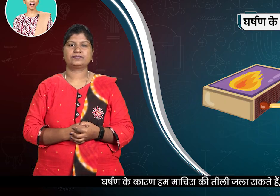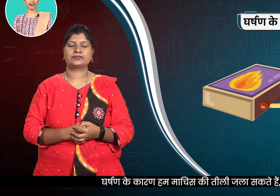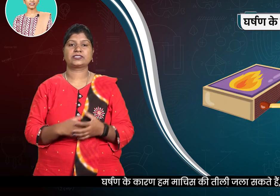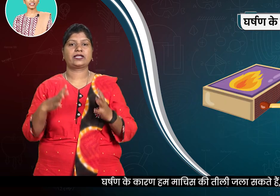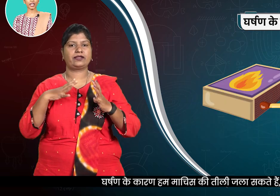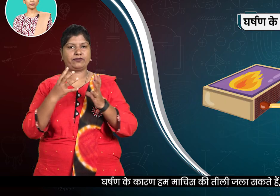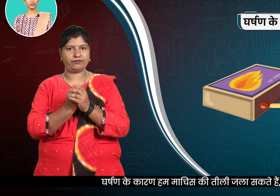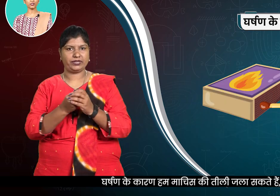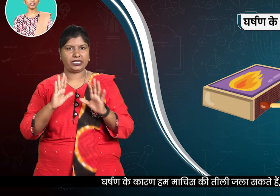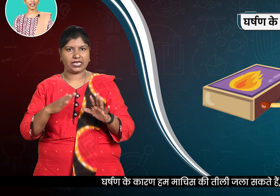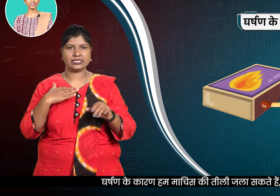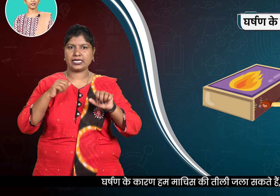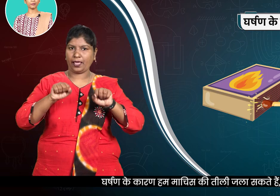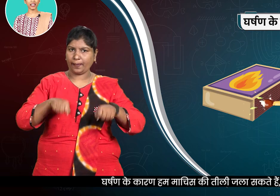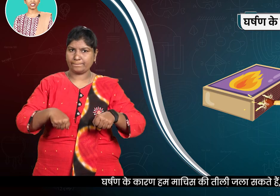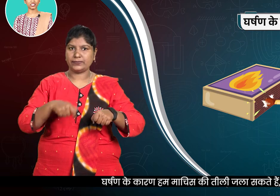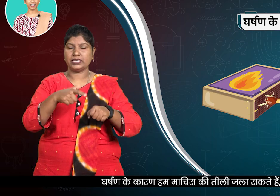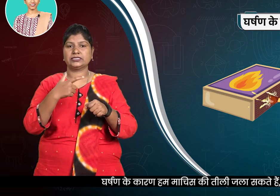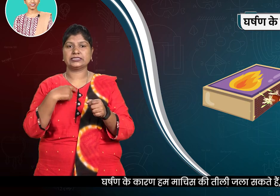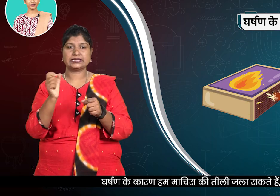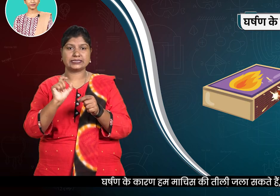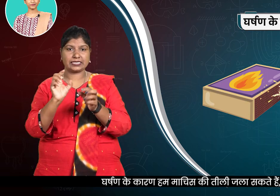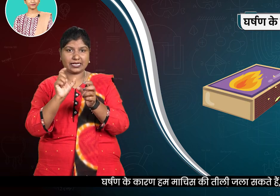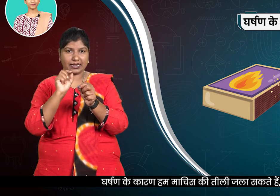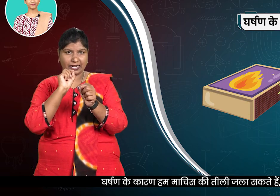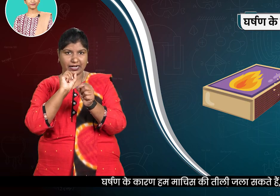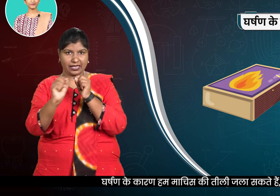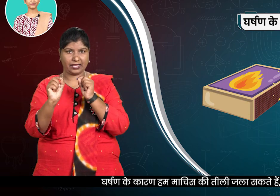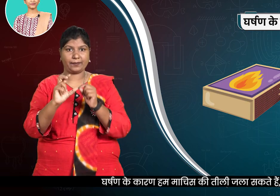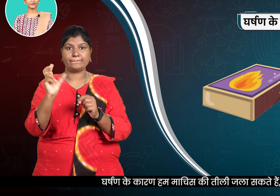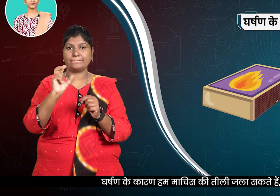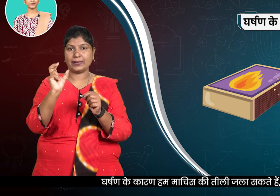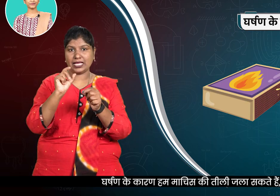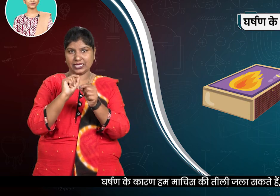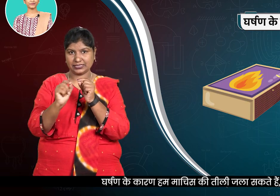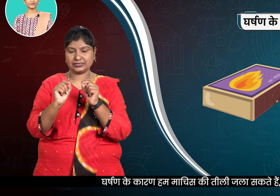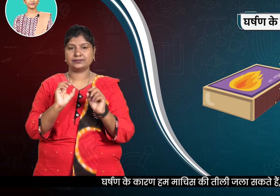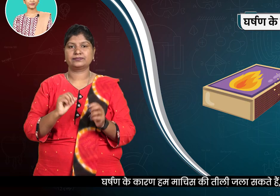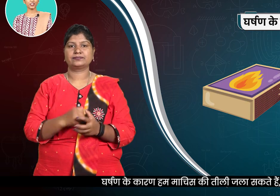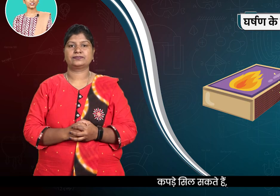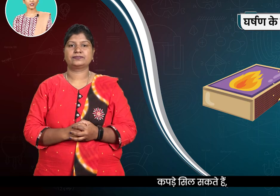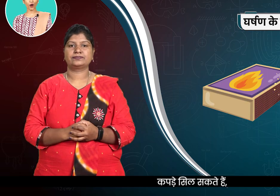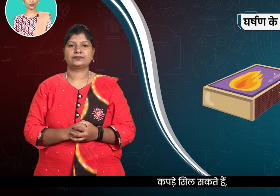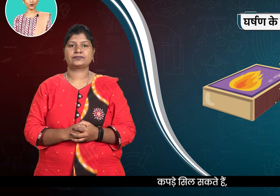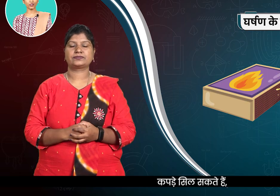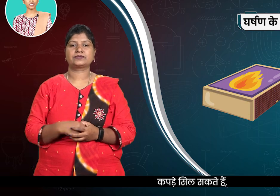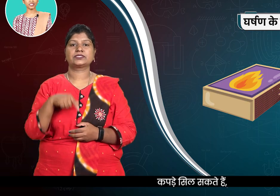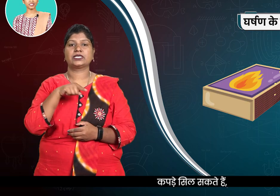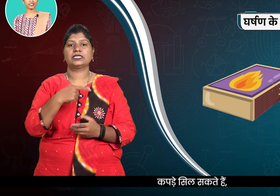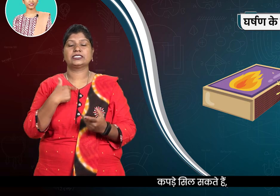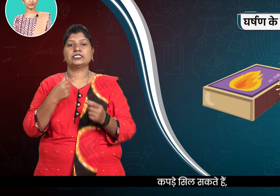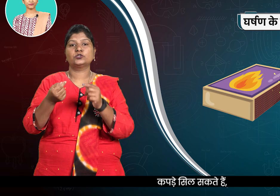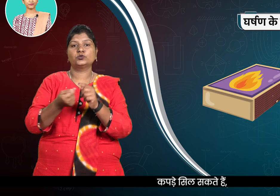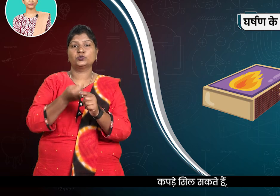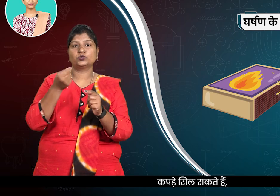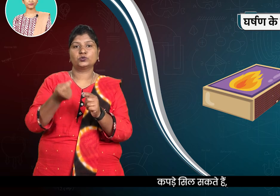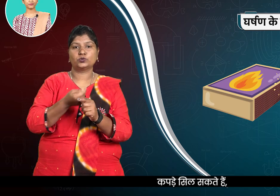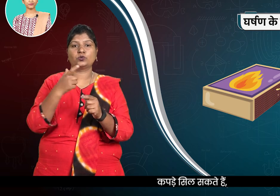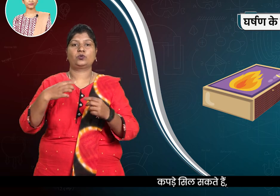घर्षन के कारण हम माचिस की तीली जला सकते है कपडे सिल सकते है